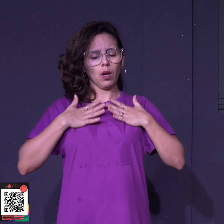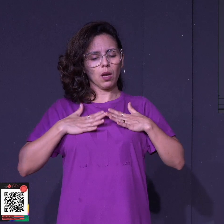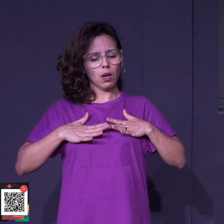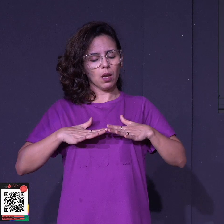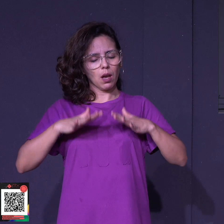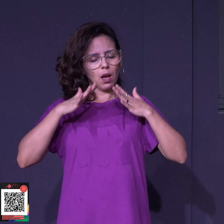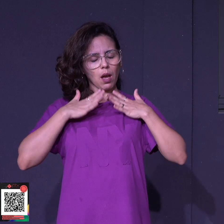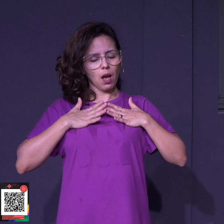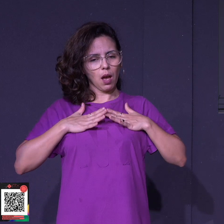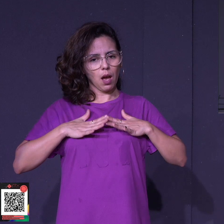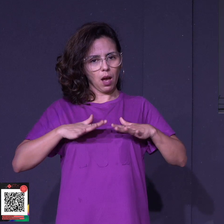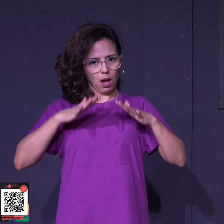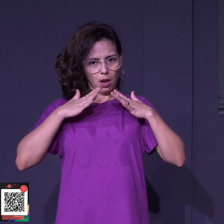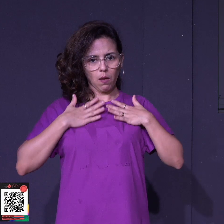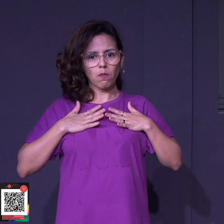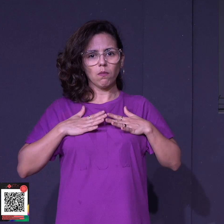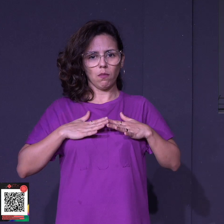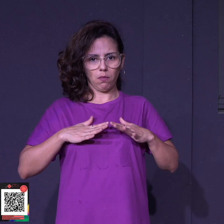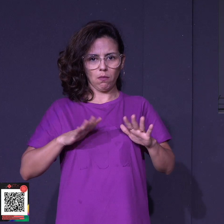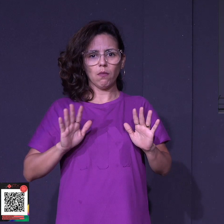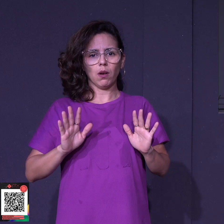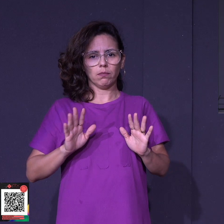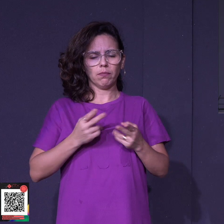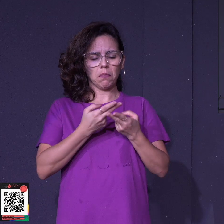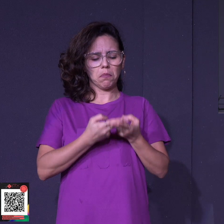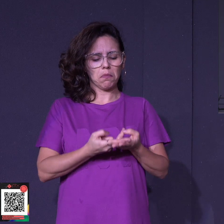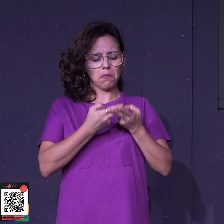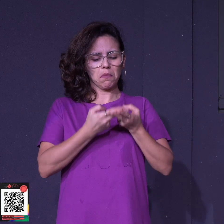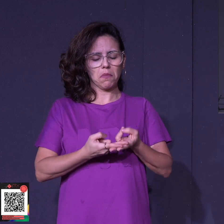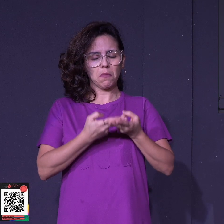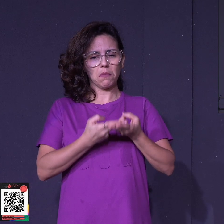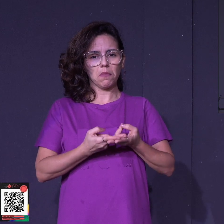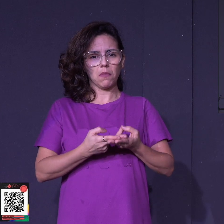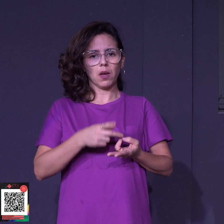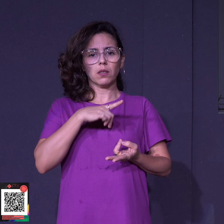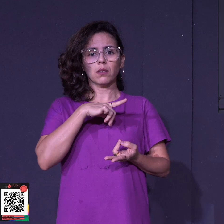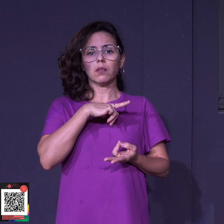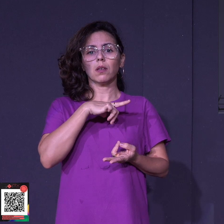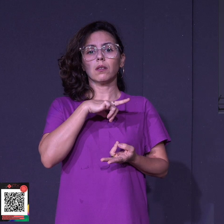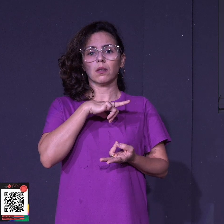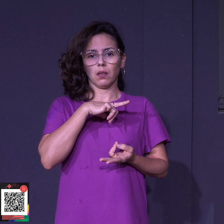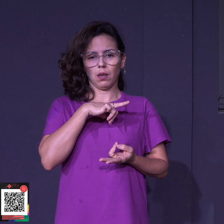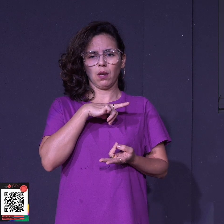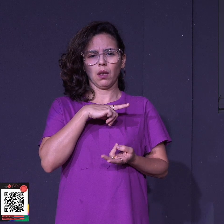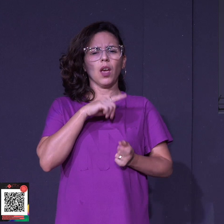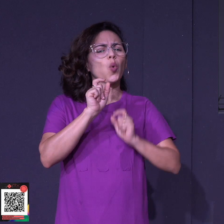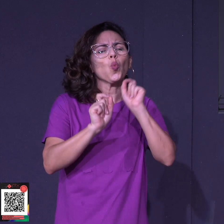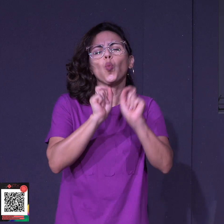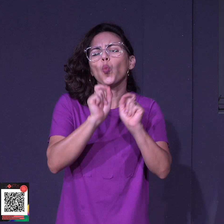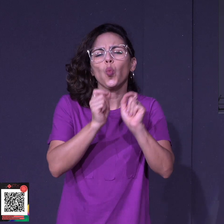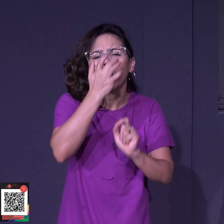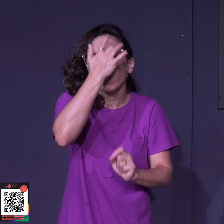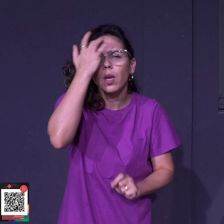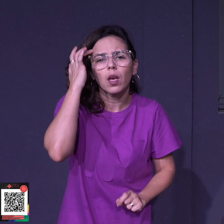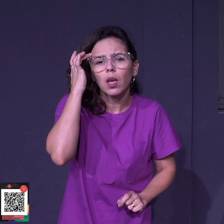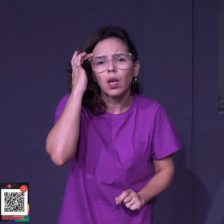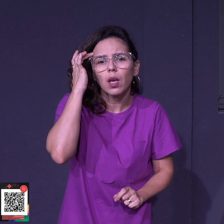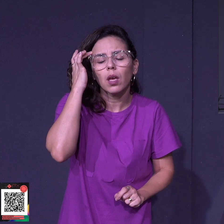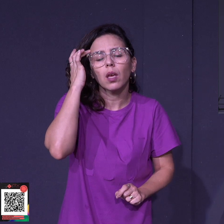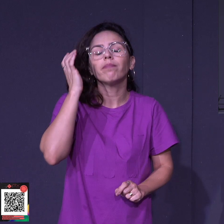sinceridade, devemos andar diante de Deus sem querer aparentar nada para ninguém.